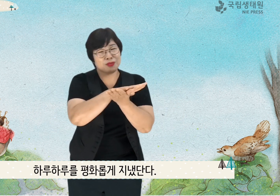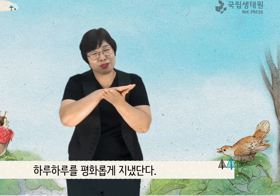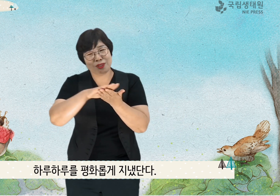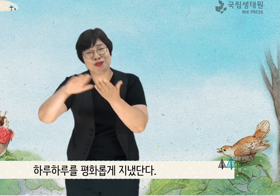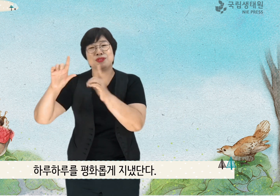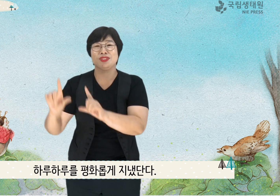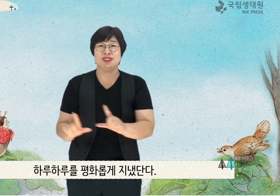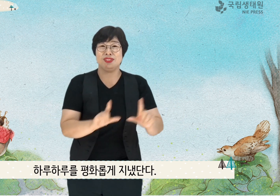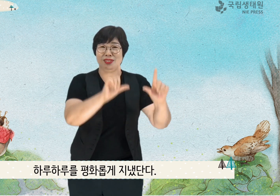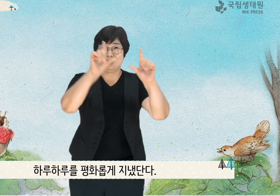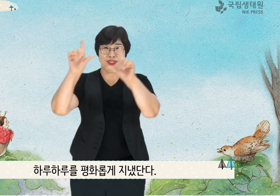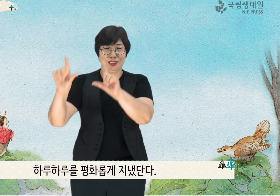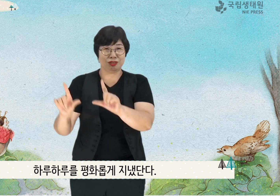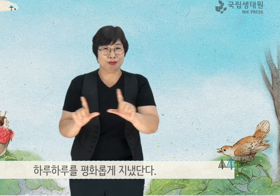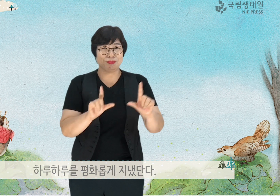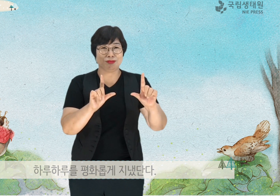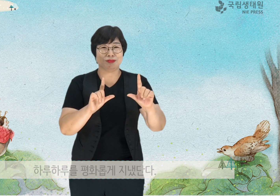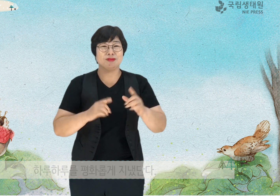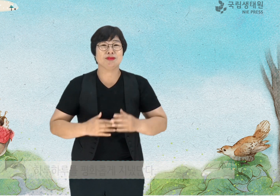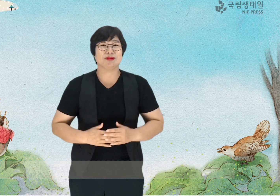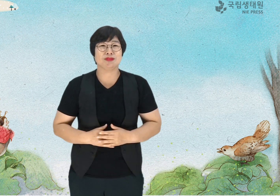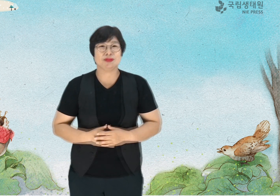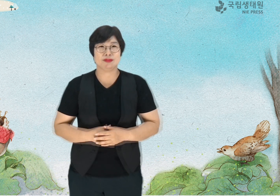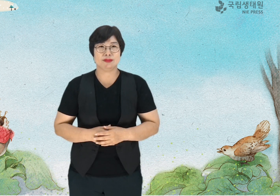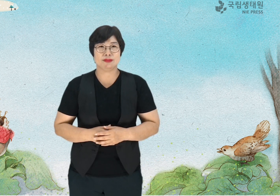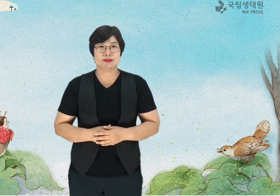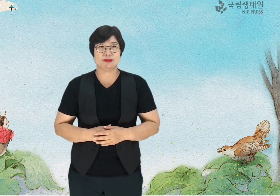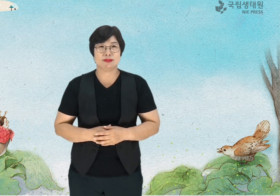하루하루를 평화롭게 지냈단다.